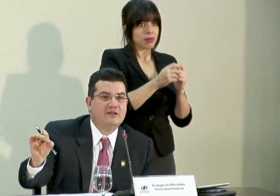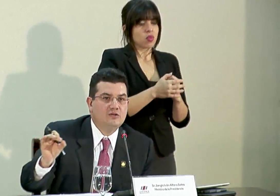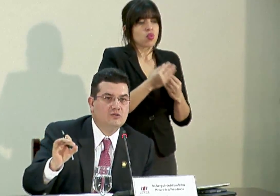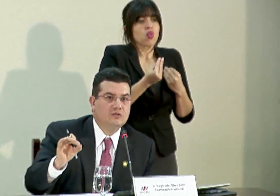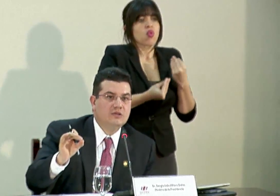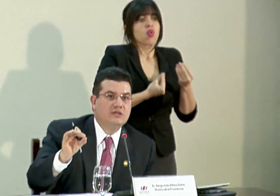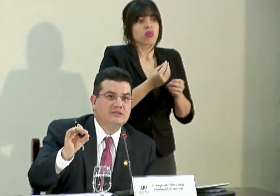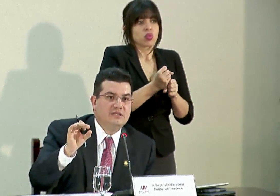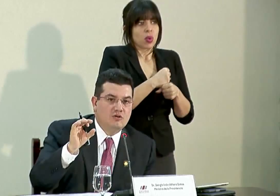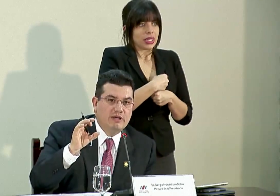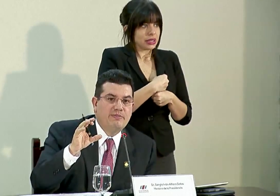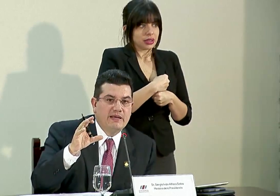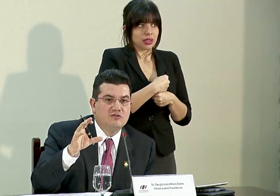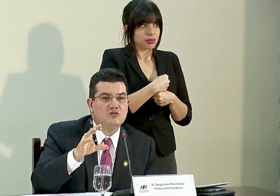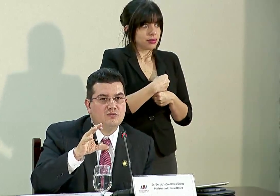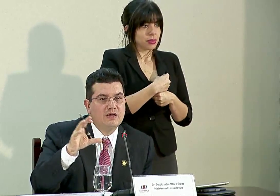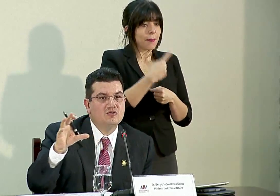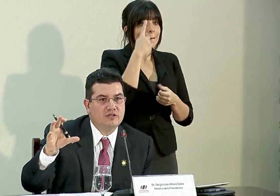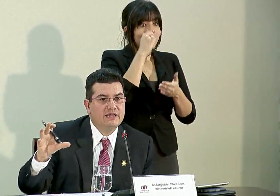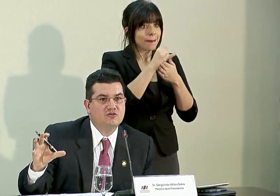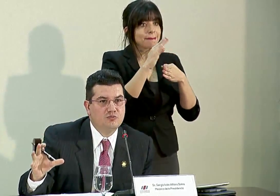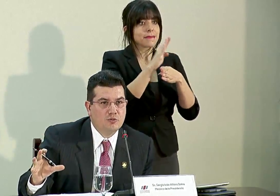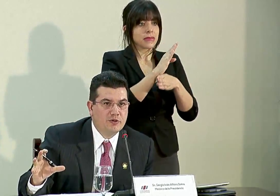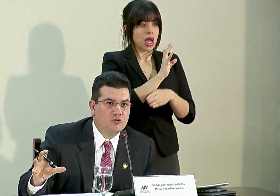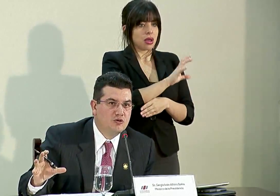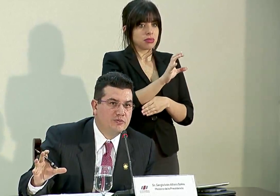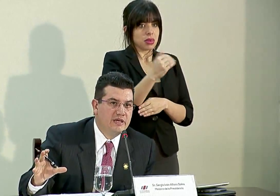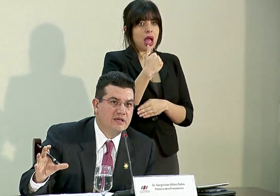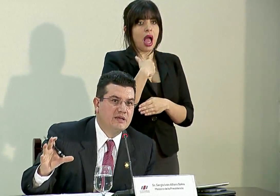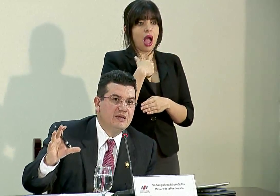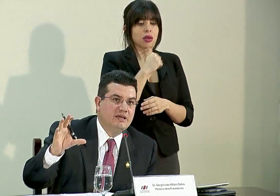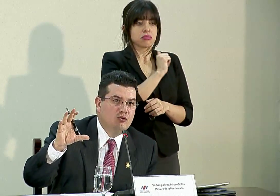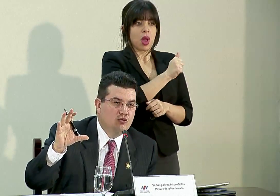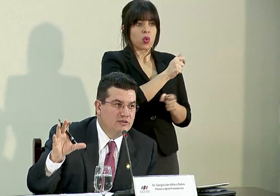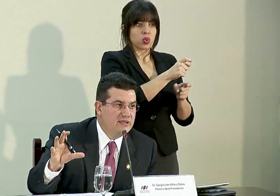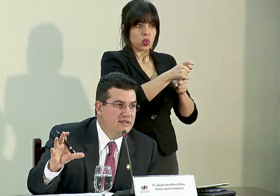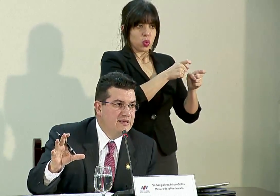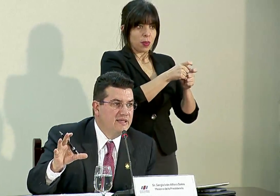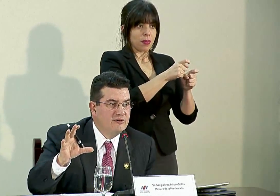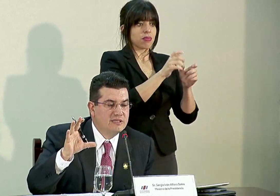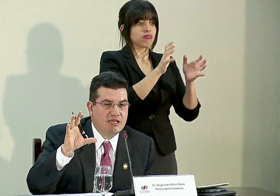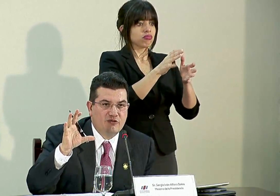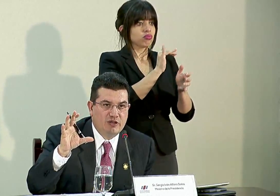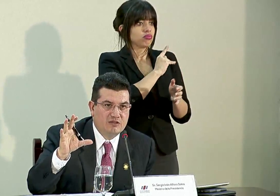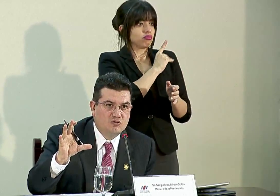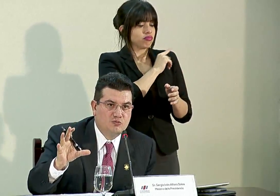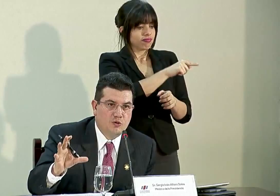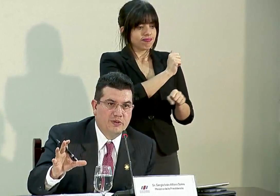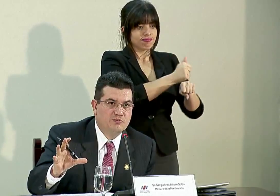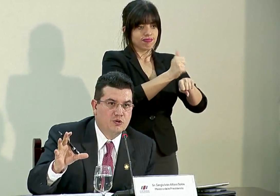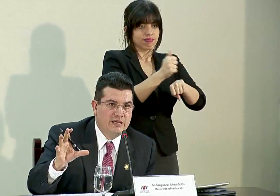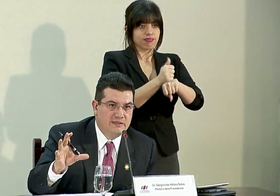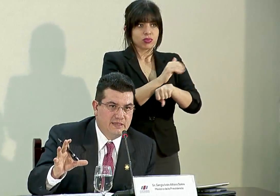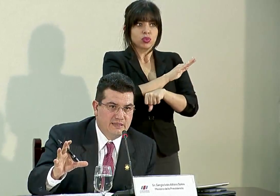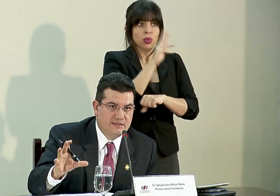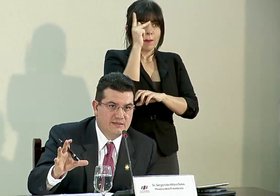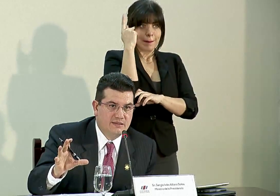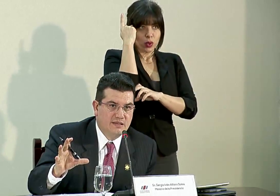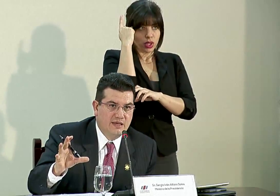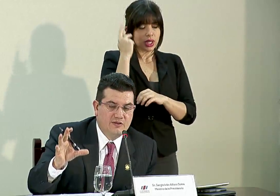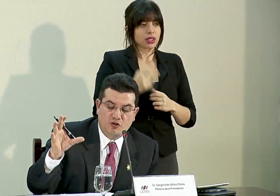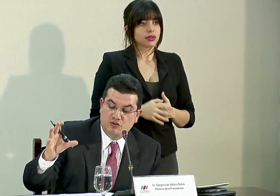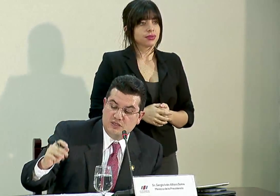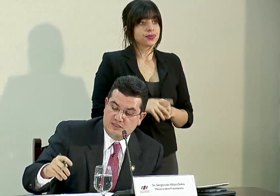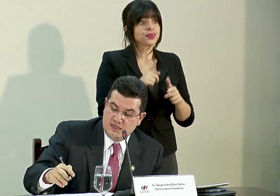cómo hacerlo sino que para eso los bancos tienen su propia autonomía y juntas directivas que definen sus propias políticas.